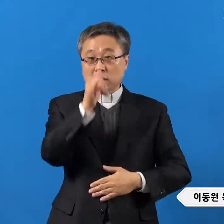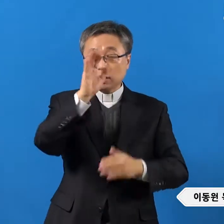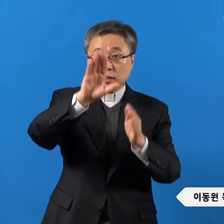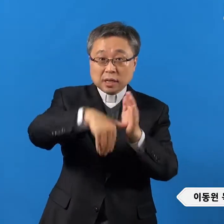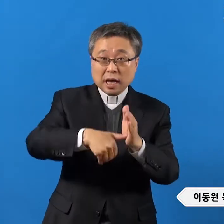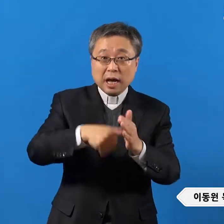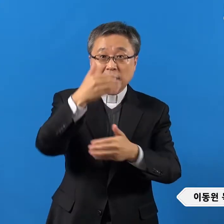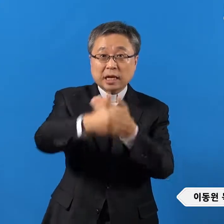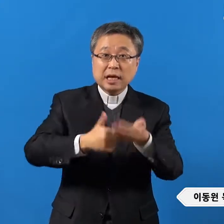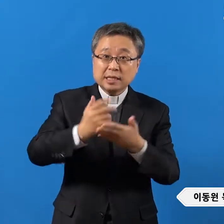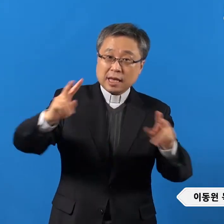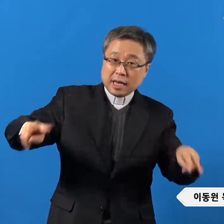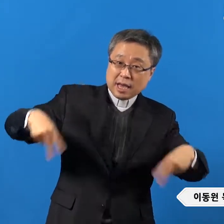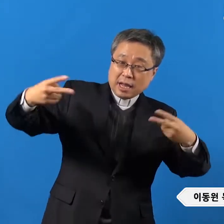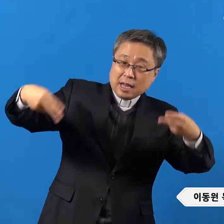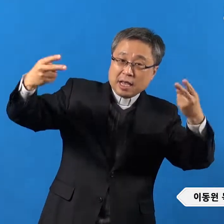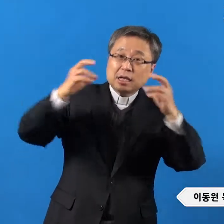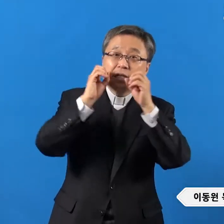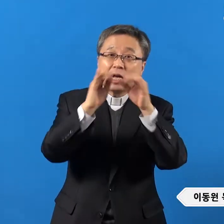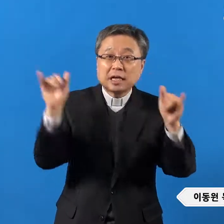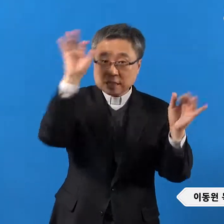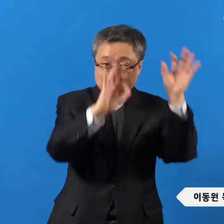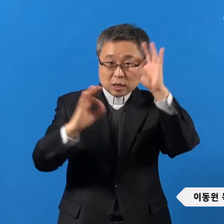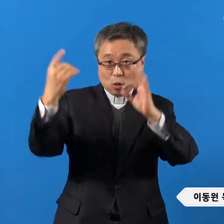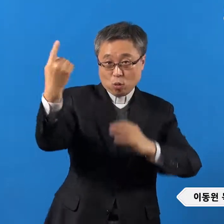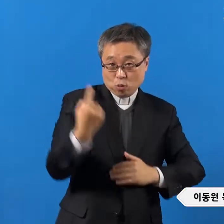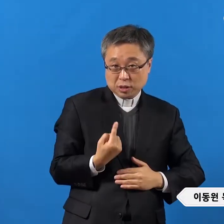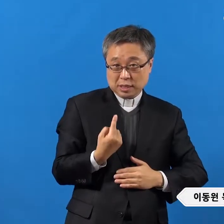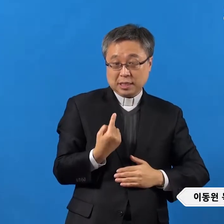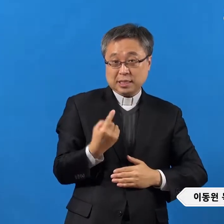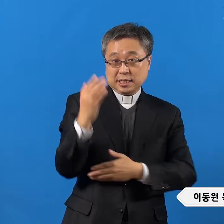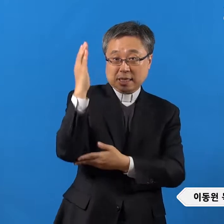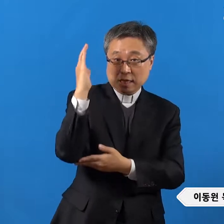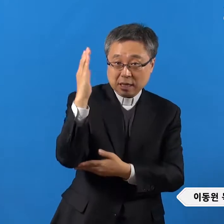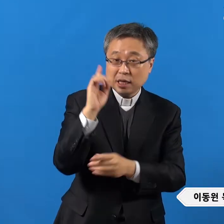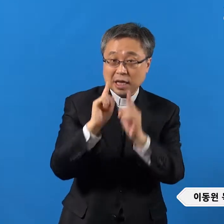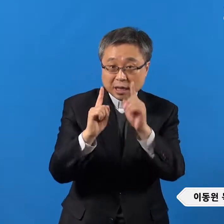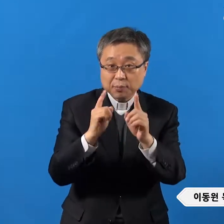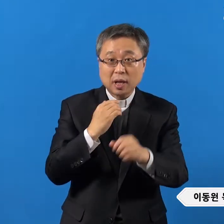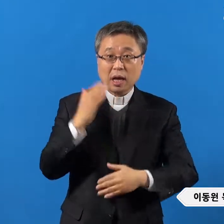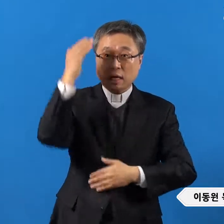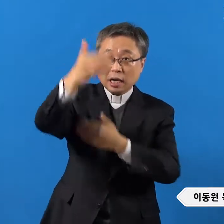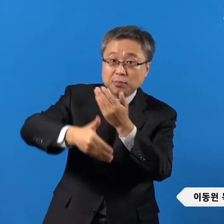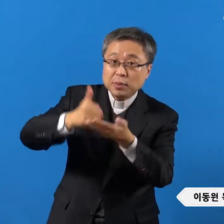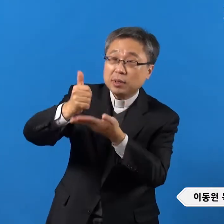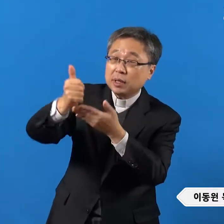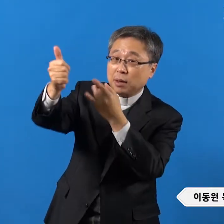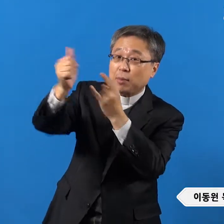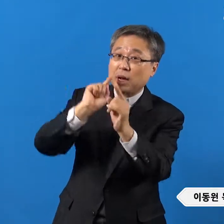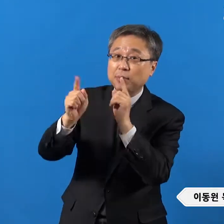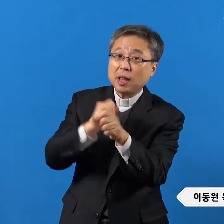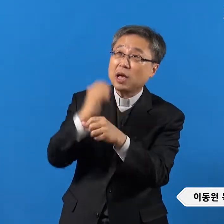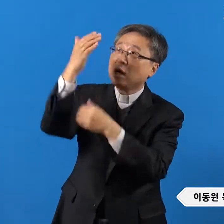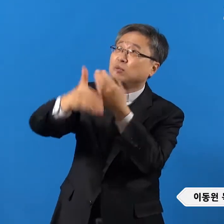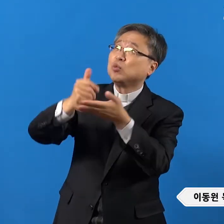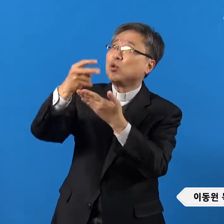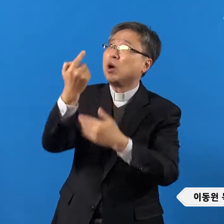선지자를 찾아오시는 이야기입니다. 엘리야는 하나님께 이렇게 말합니다. 하나님도 아시다시피